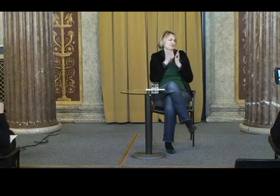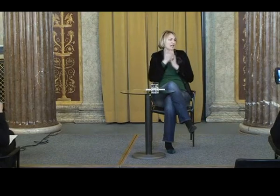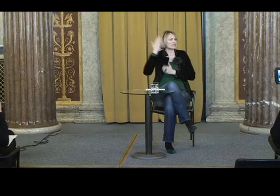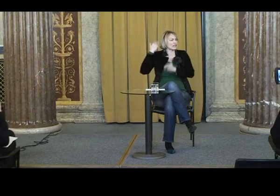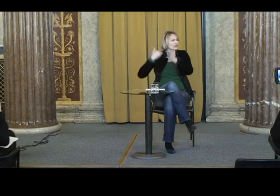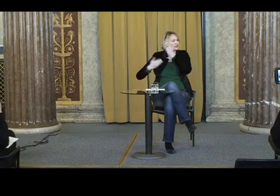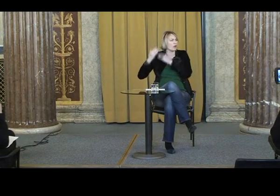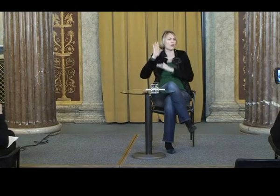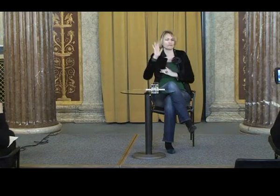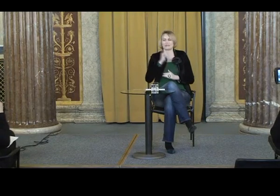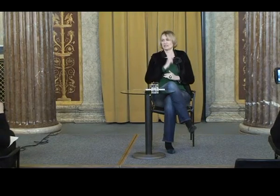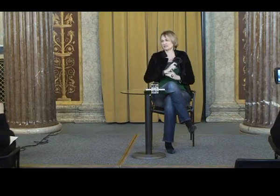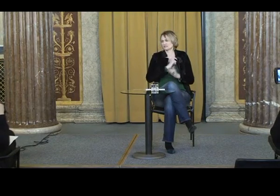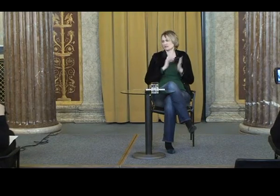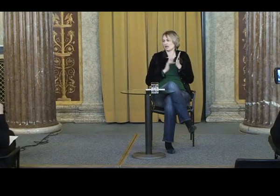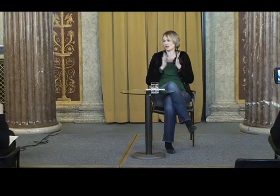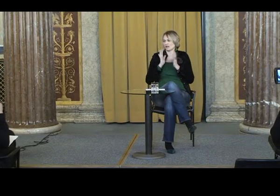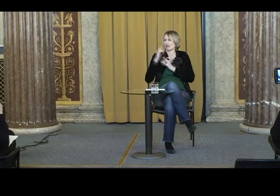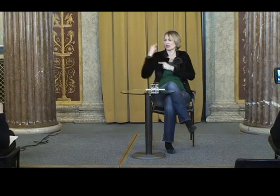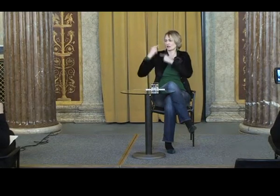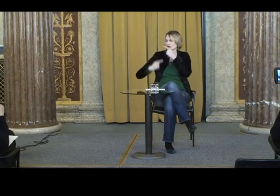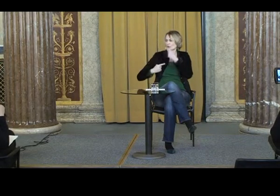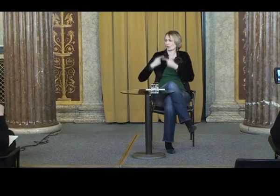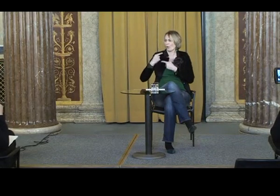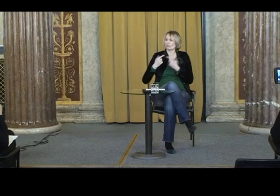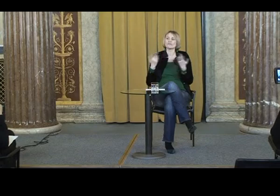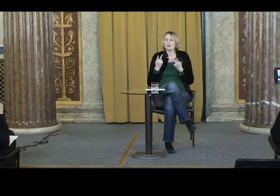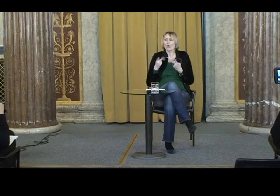Allerdings Aschermittwoch hat eine ganz andere Tradition, eine christliche Tradition.